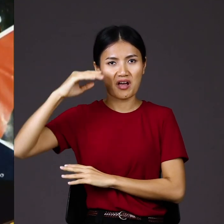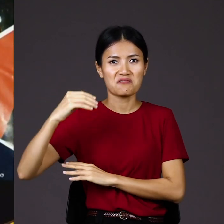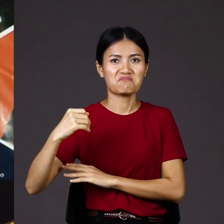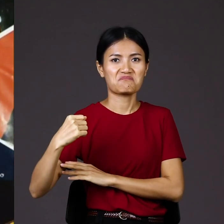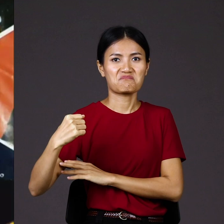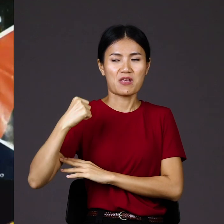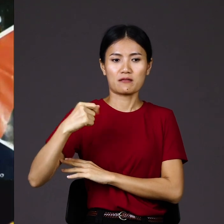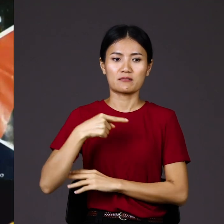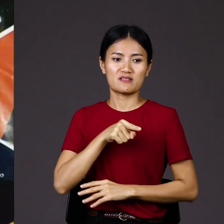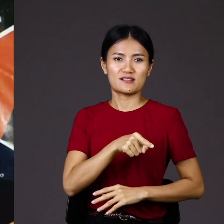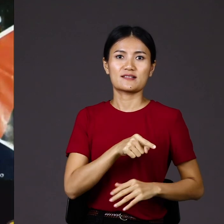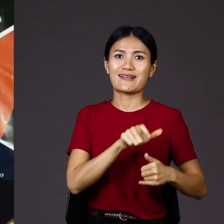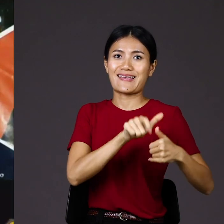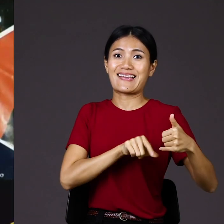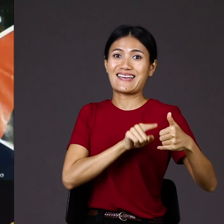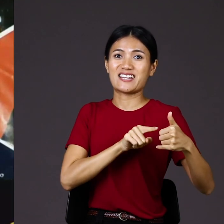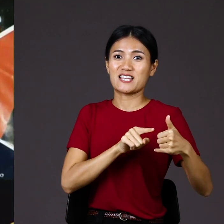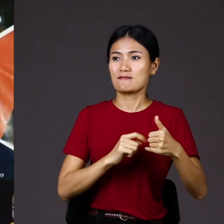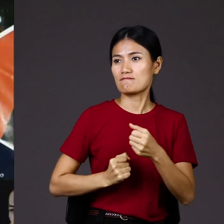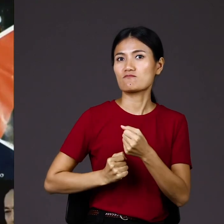ต่อสู้กับอำนาจเผด็จการ